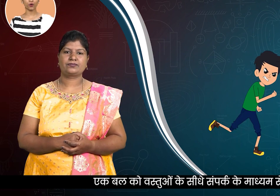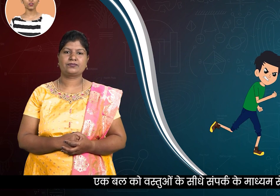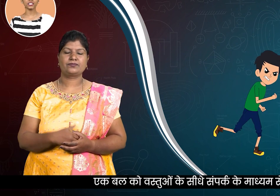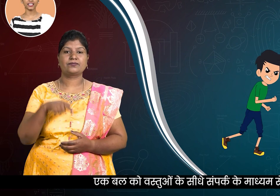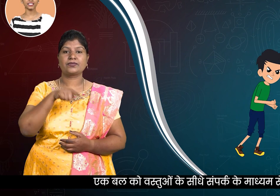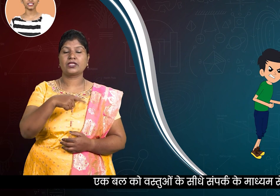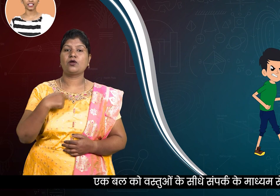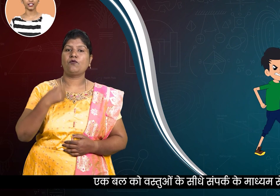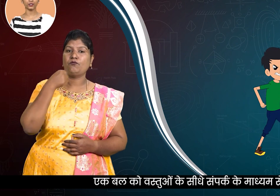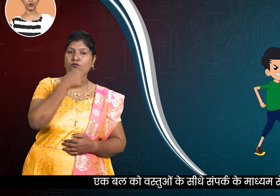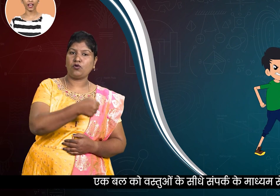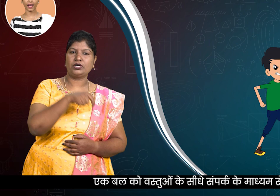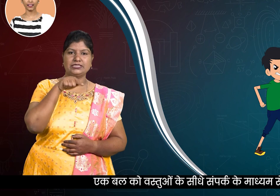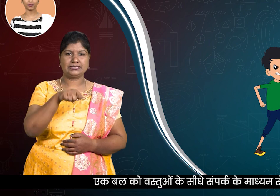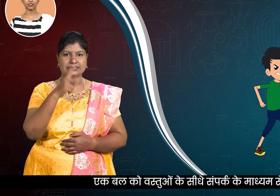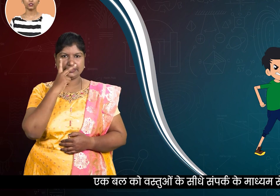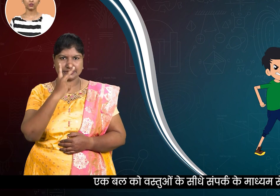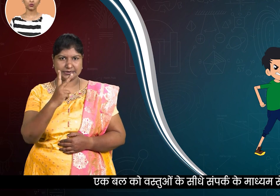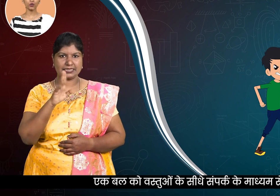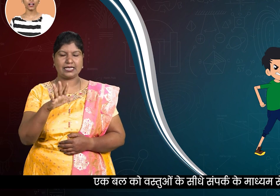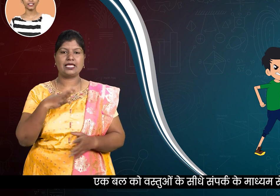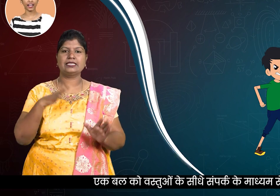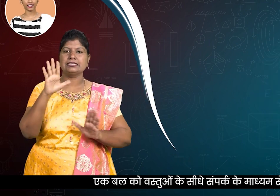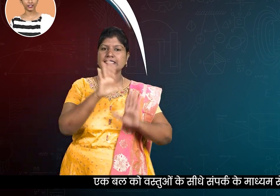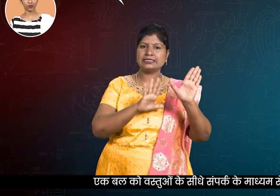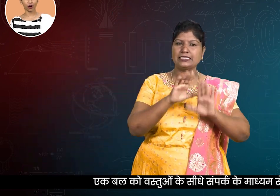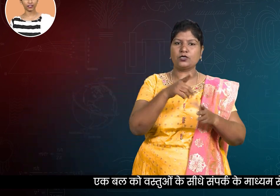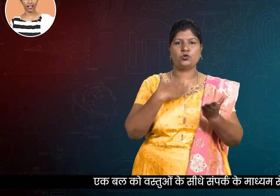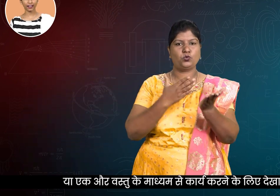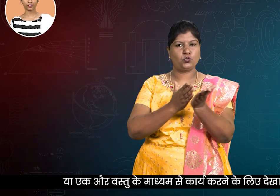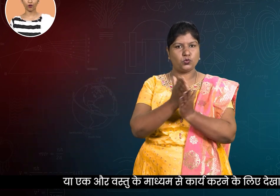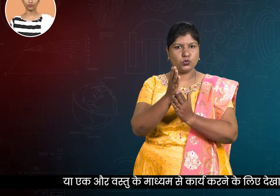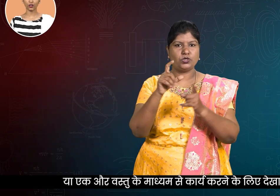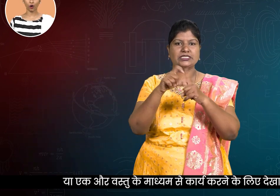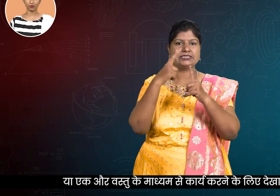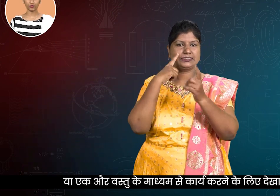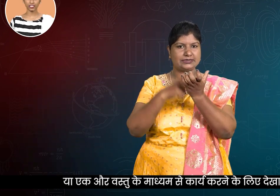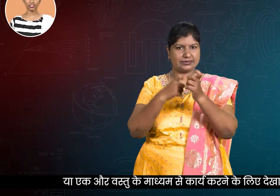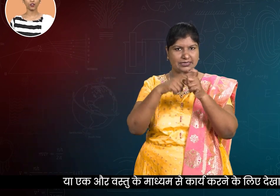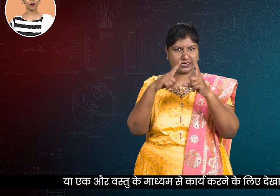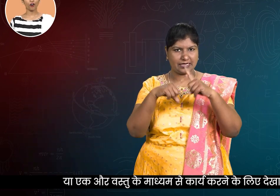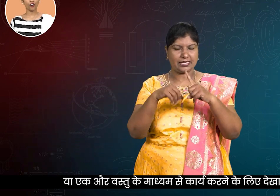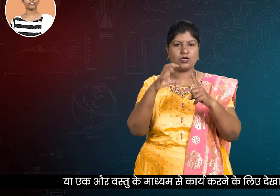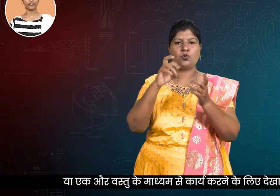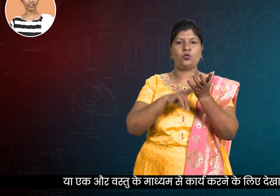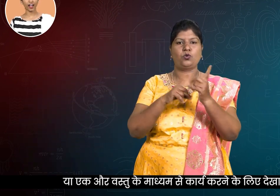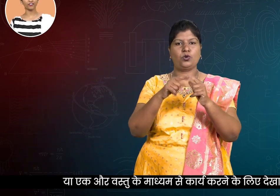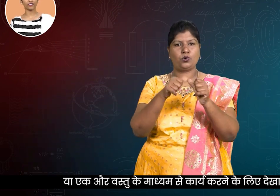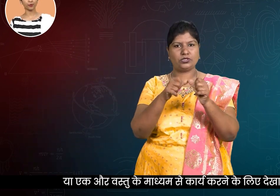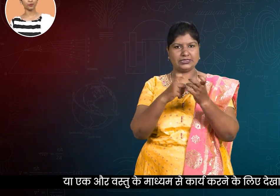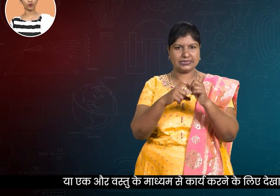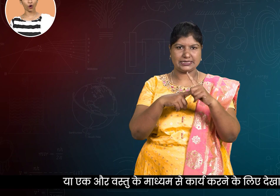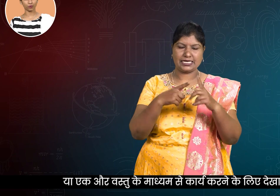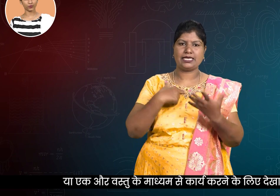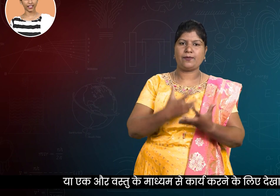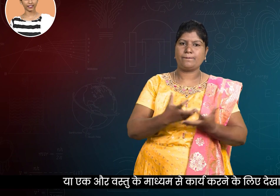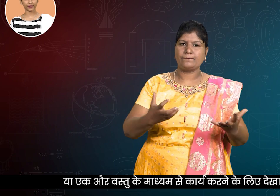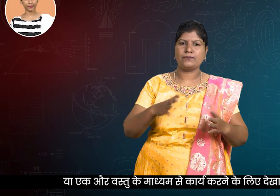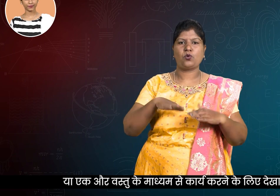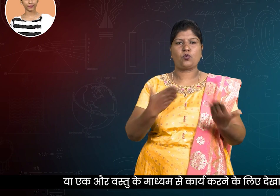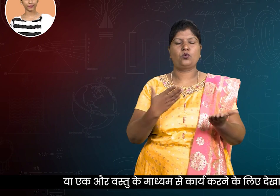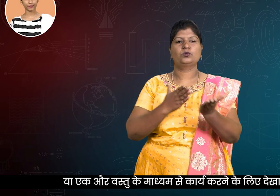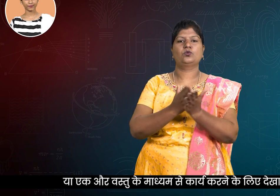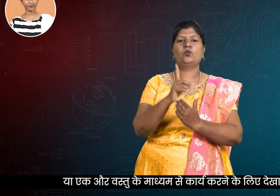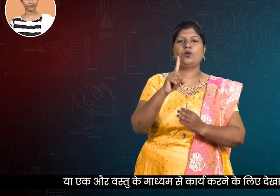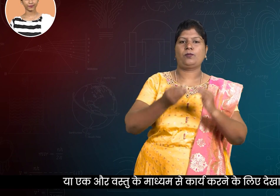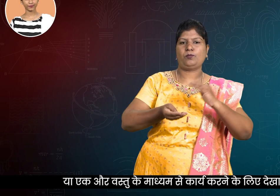और एक बल को वस्तुओं के सीधे संपर्क के माध्यम से या एक और वस्तु के माध्यम से कार्य करने के